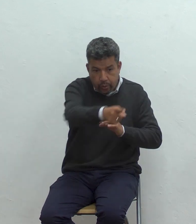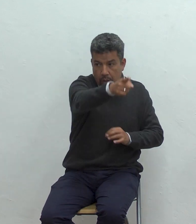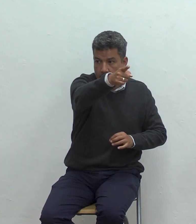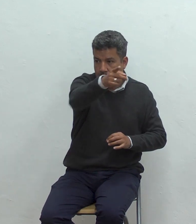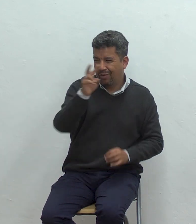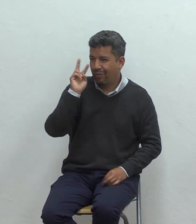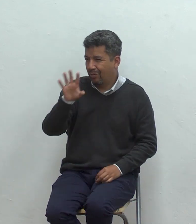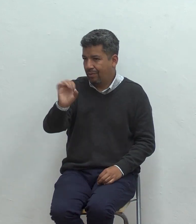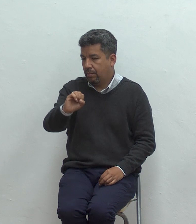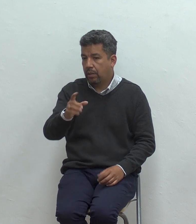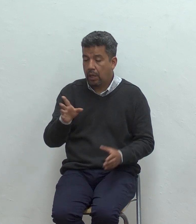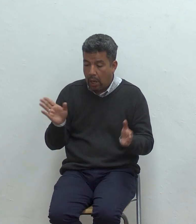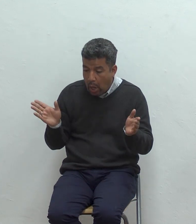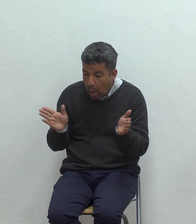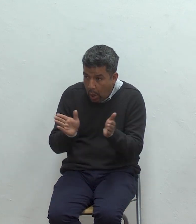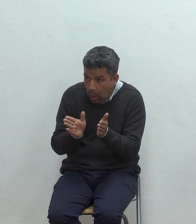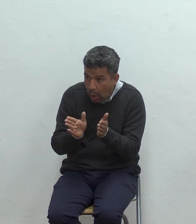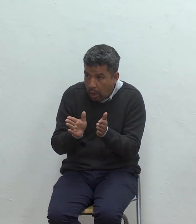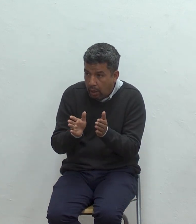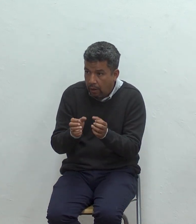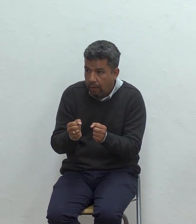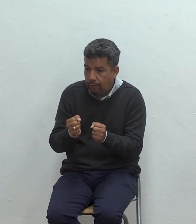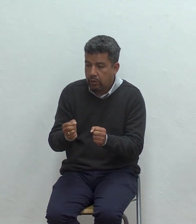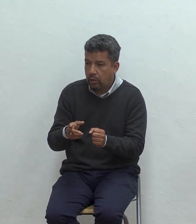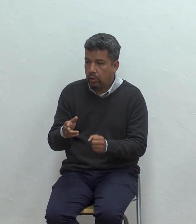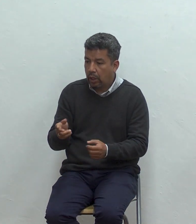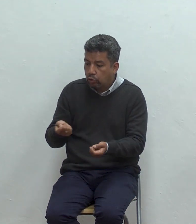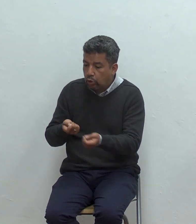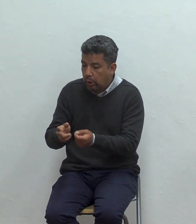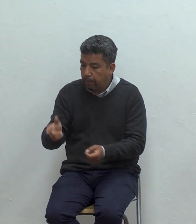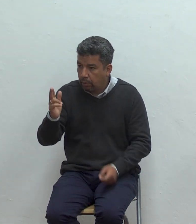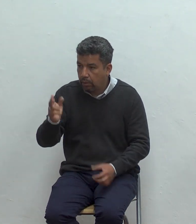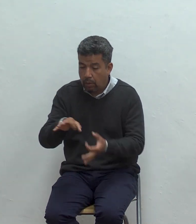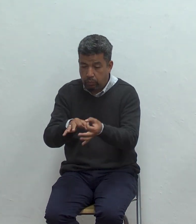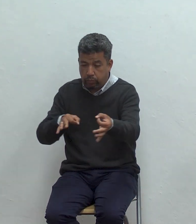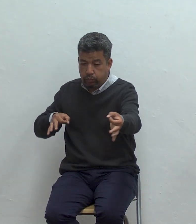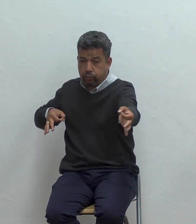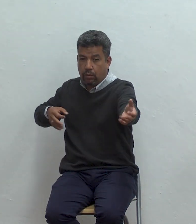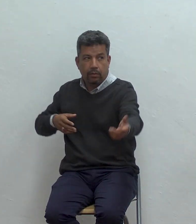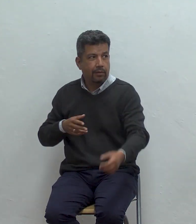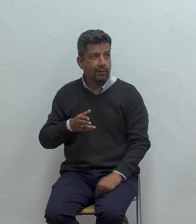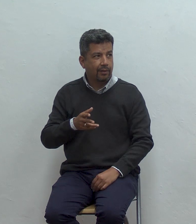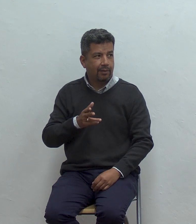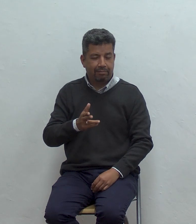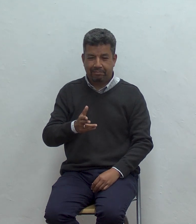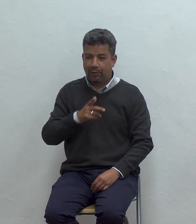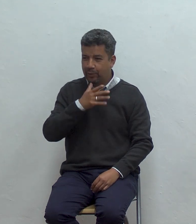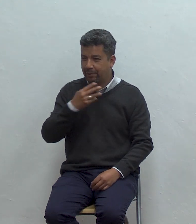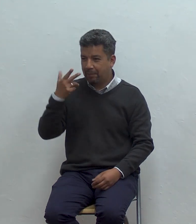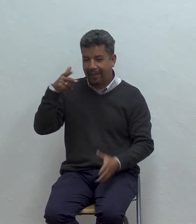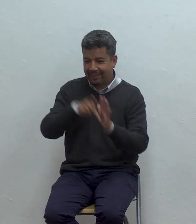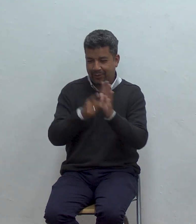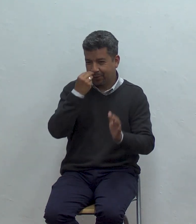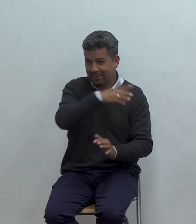Usted ha visto que pues, entre más corta sea la pistola, pues menos, toca más cerquita pegar el curso de asesino, toca más cerquita pegar el tiro.